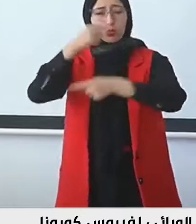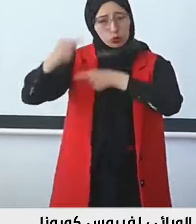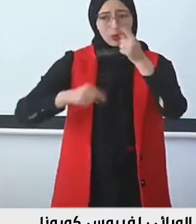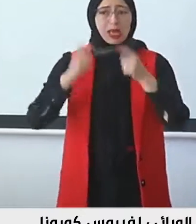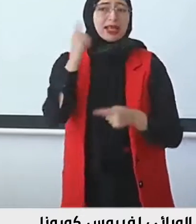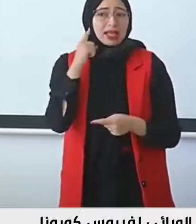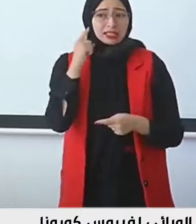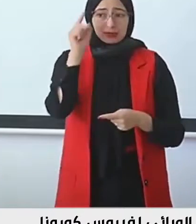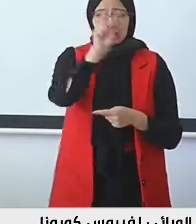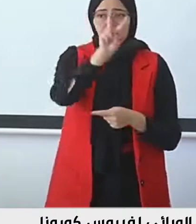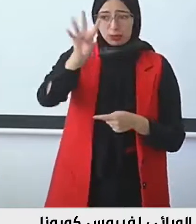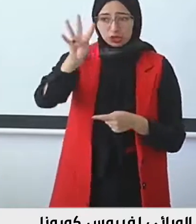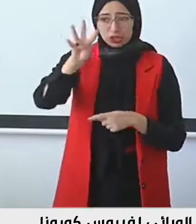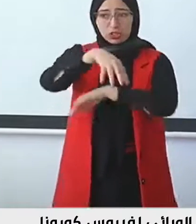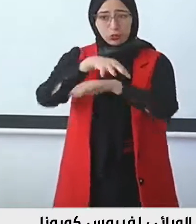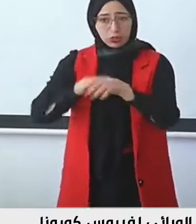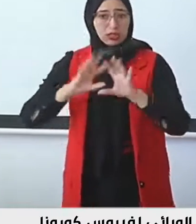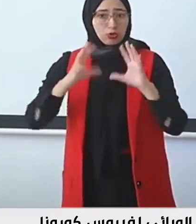متواصله